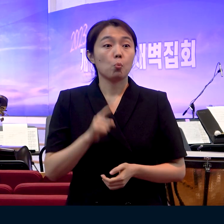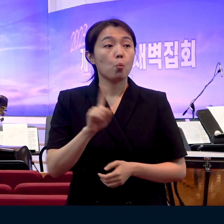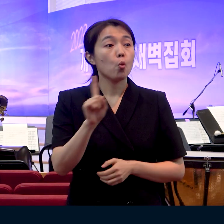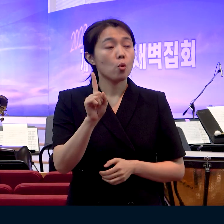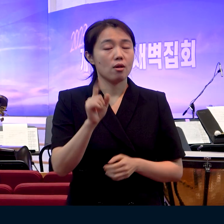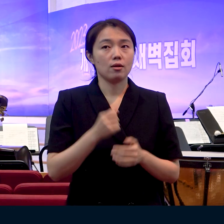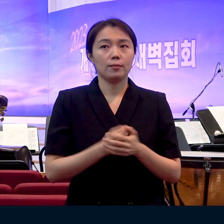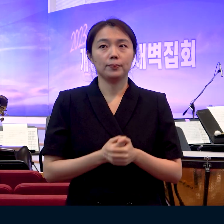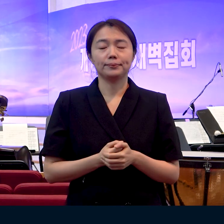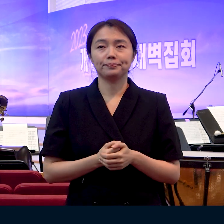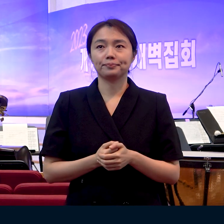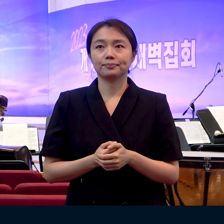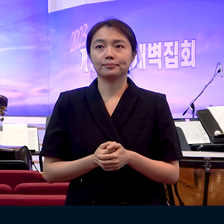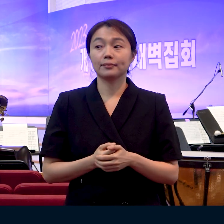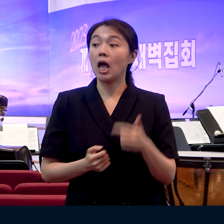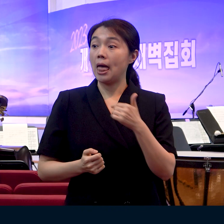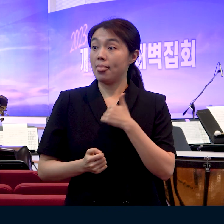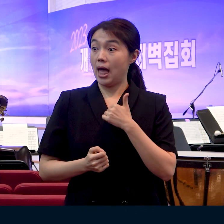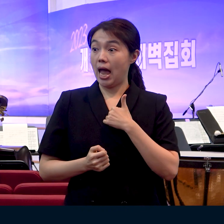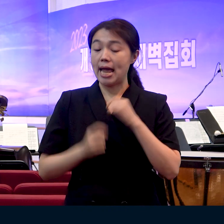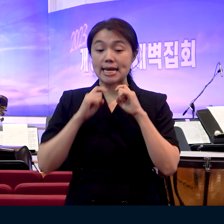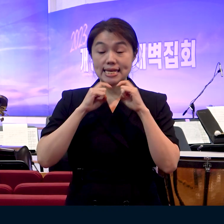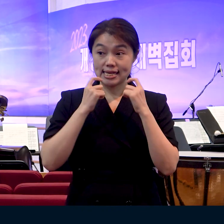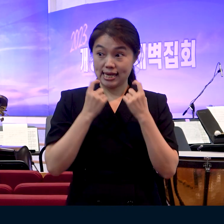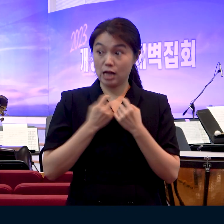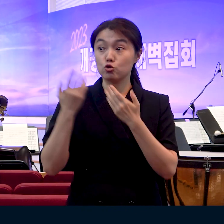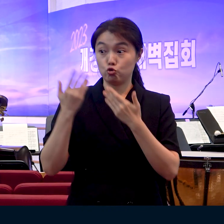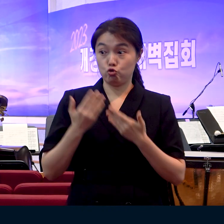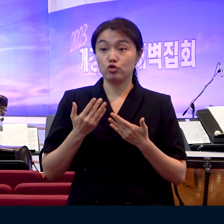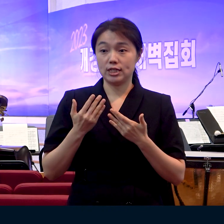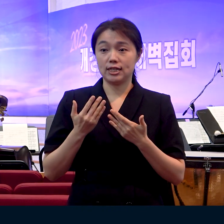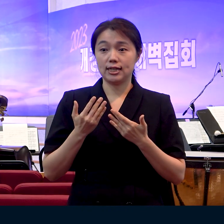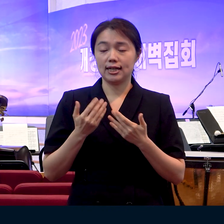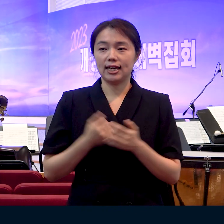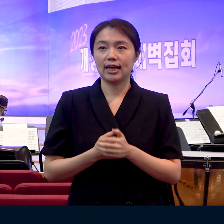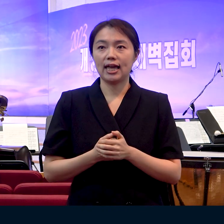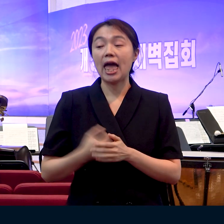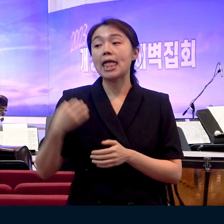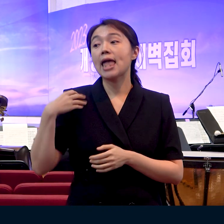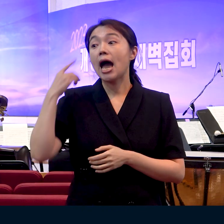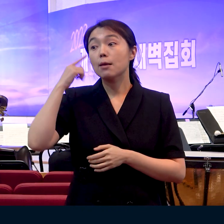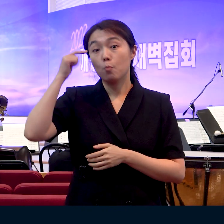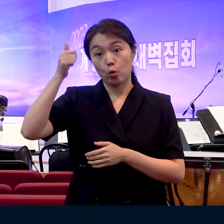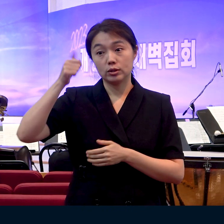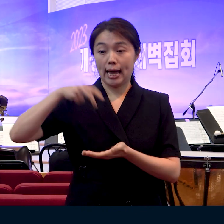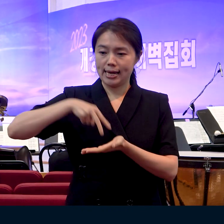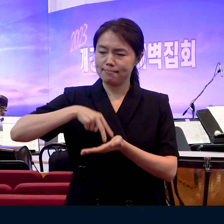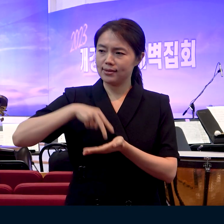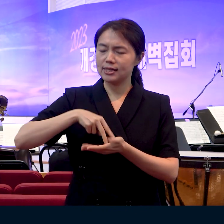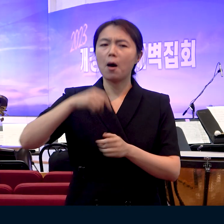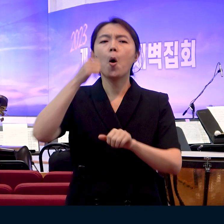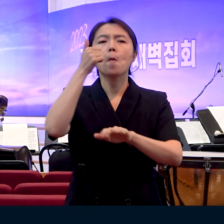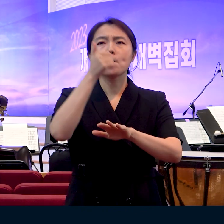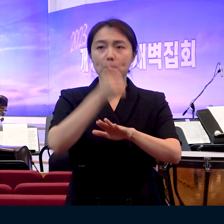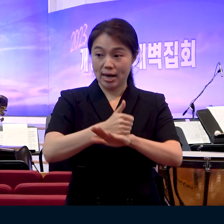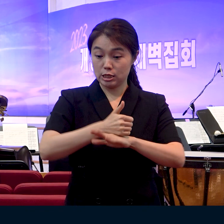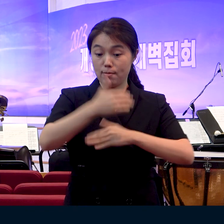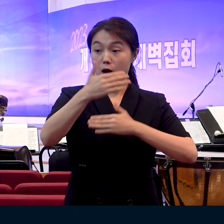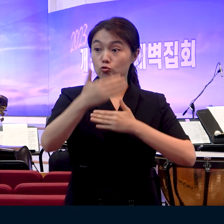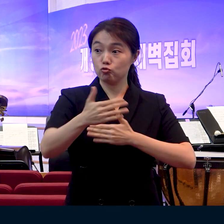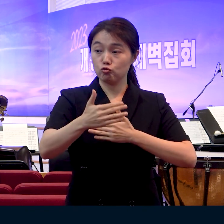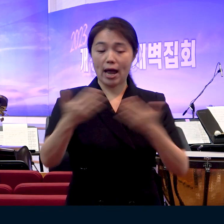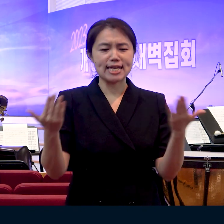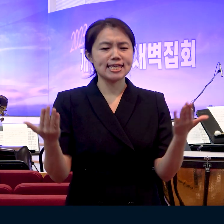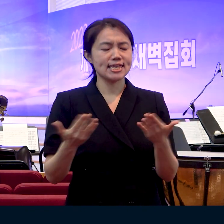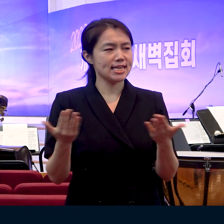이것은요, 저에게 주신 호산나 교회의 담임 목사로서 이 마지막 구간의